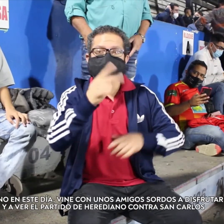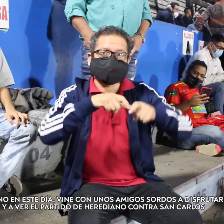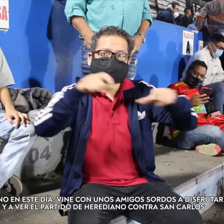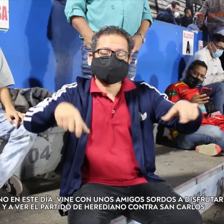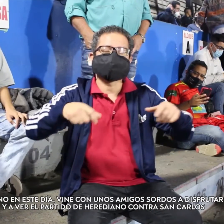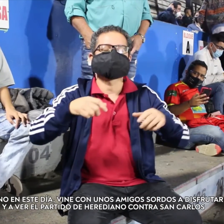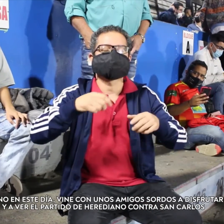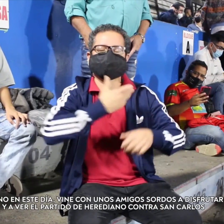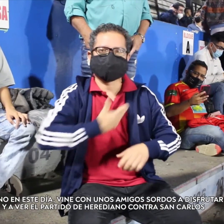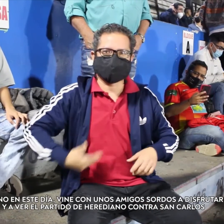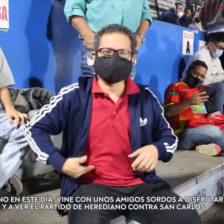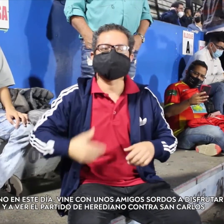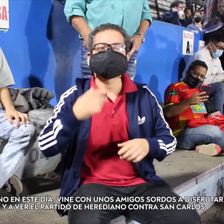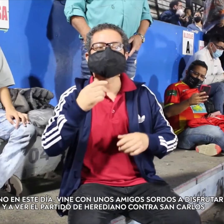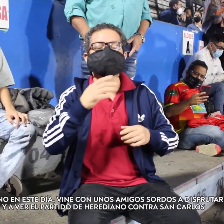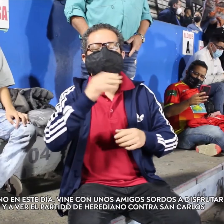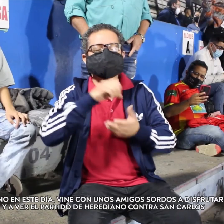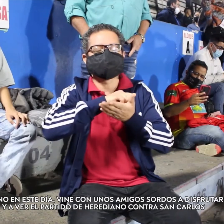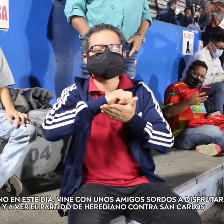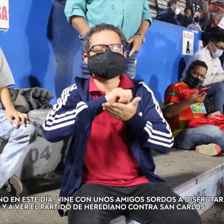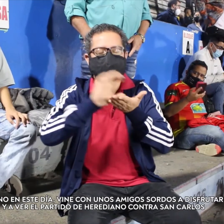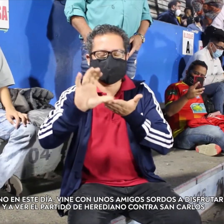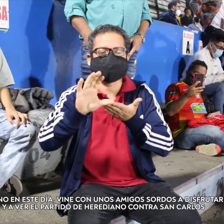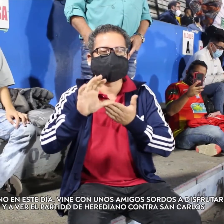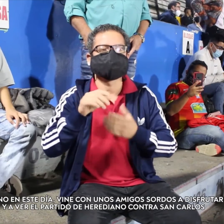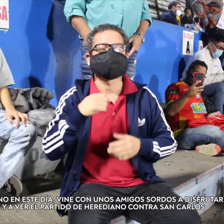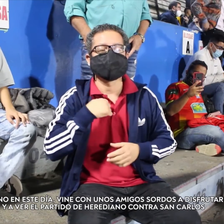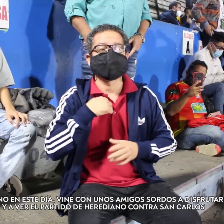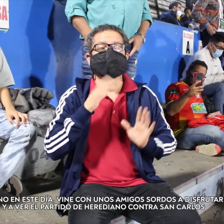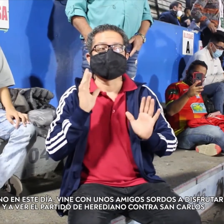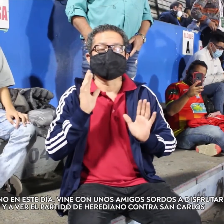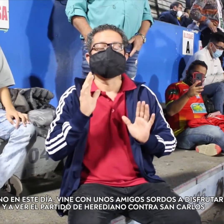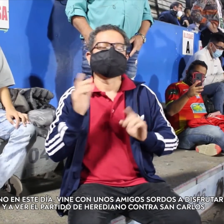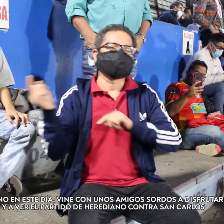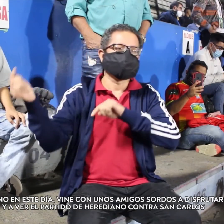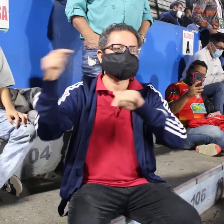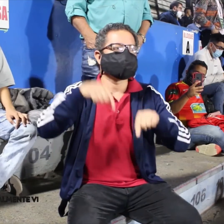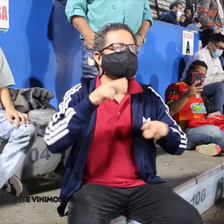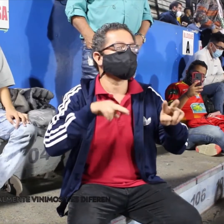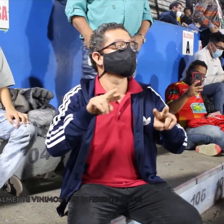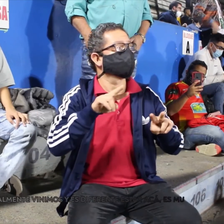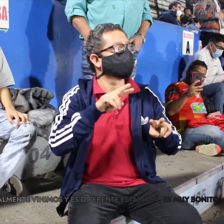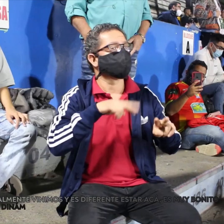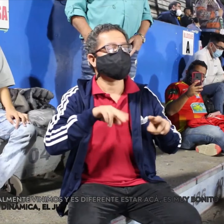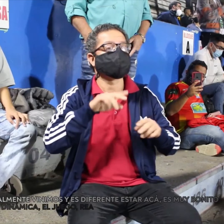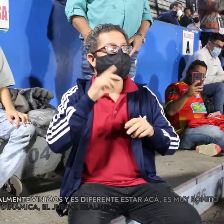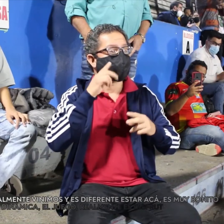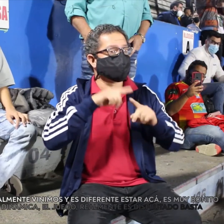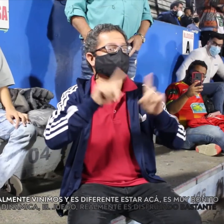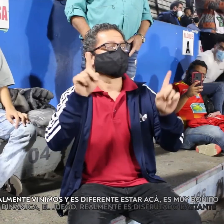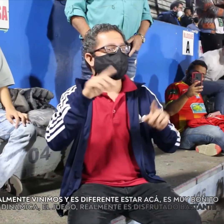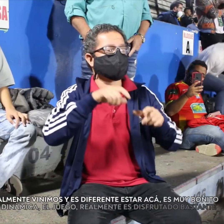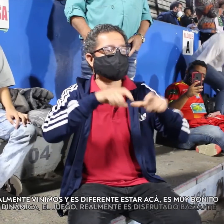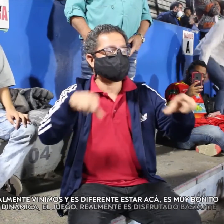amigos sordos a disfrutar y a ver el partido, ¿verdad? De Heredia contra San Carlos. Realmente vinimos y